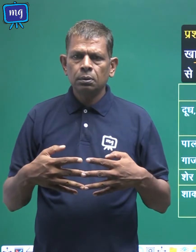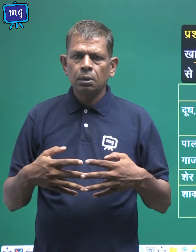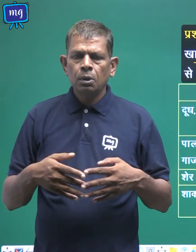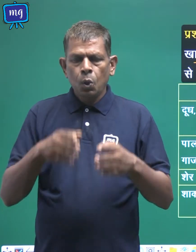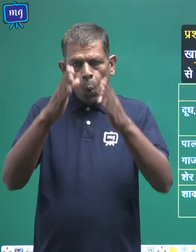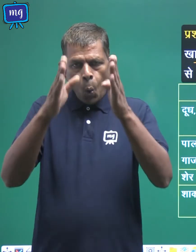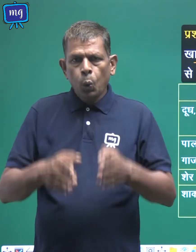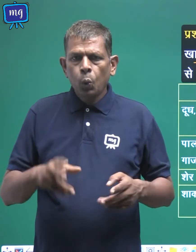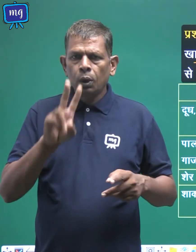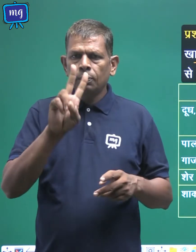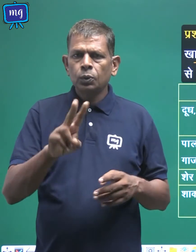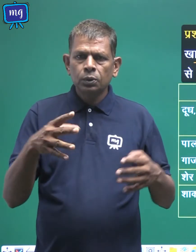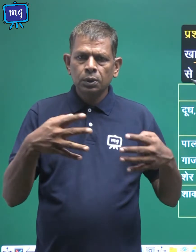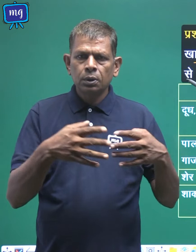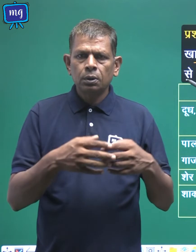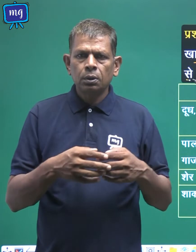कॉलम 2 से